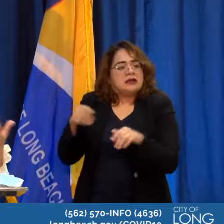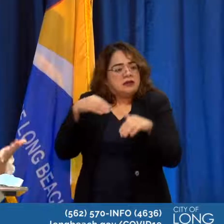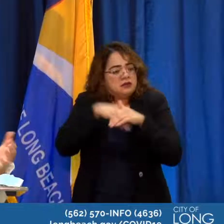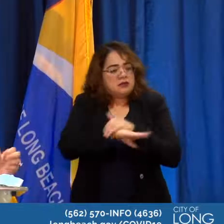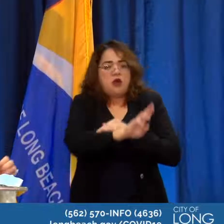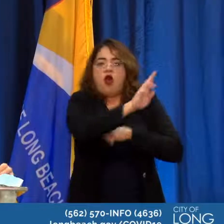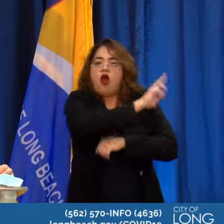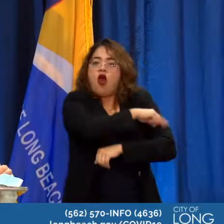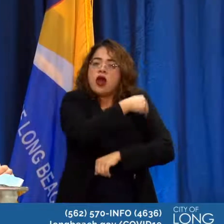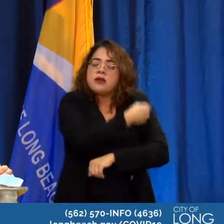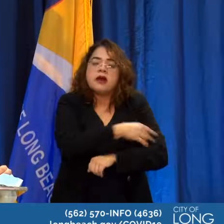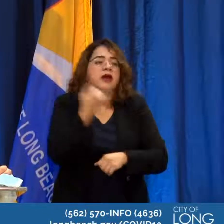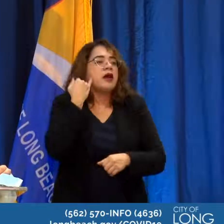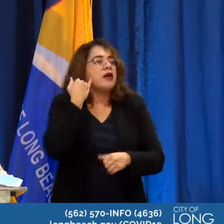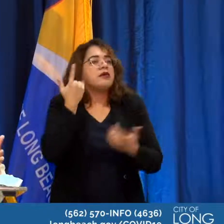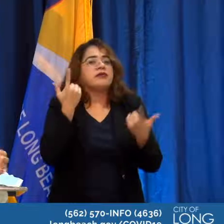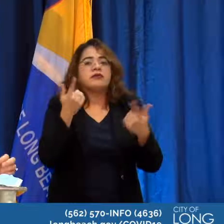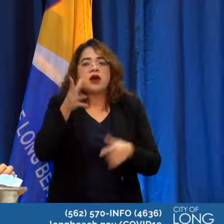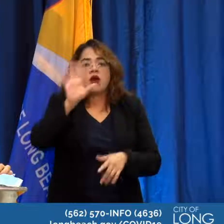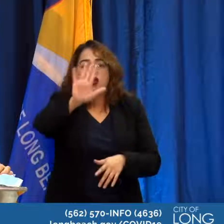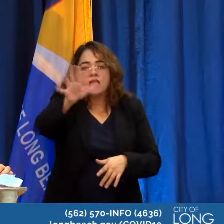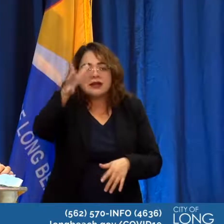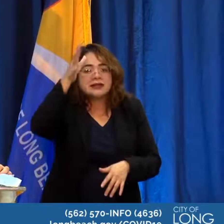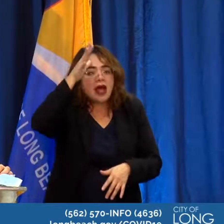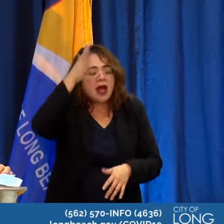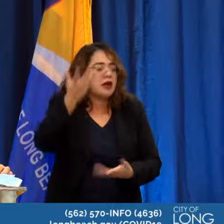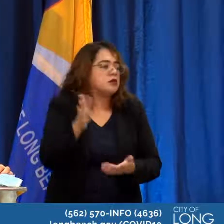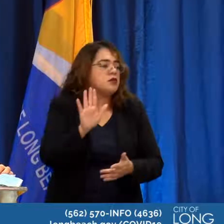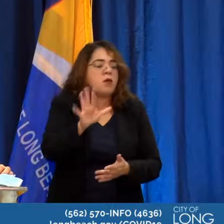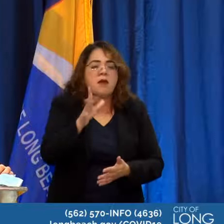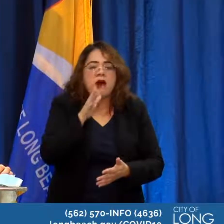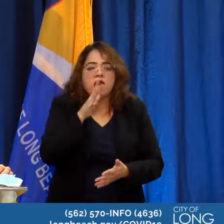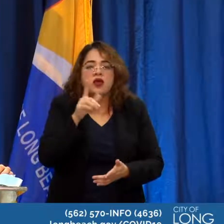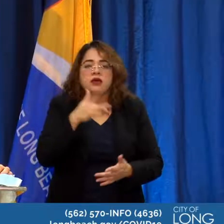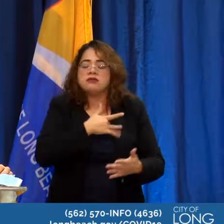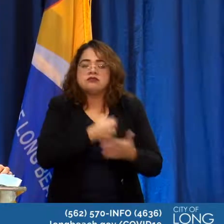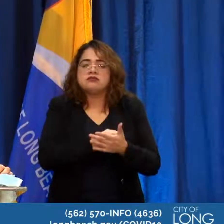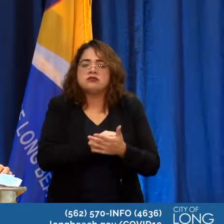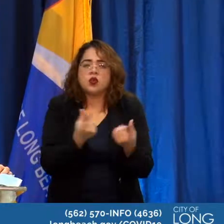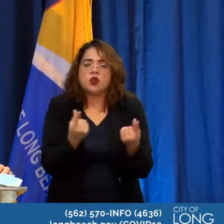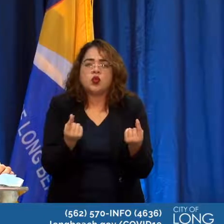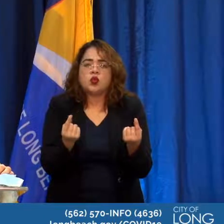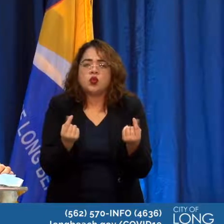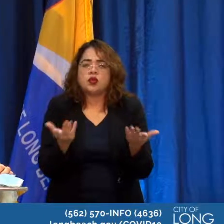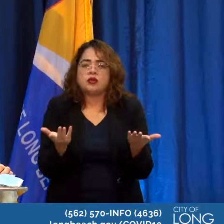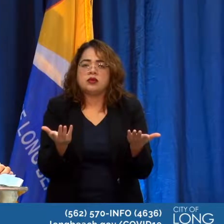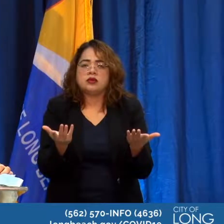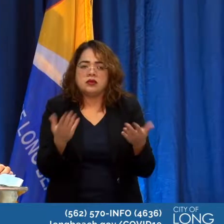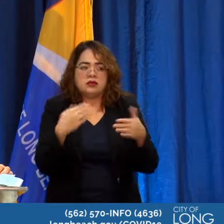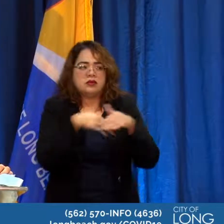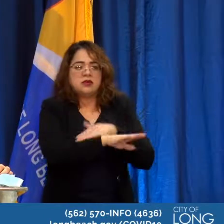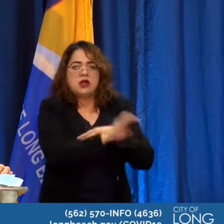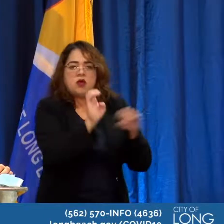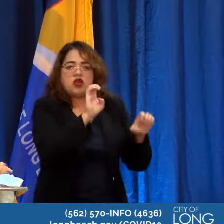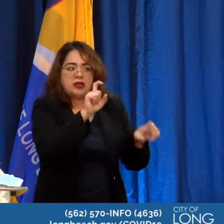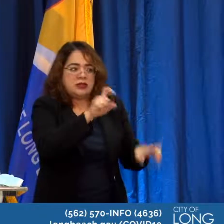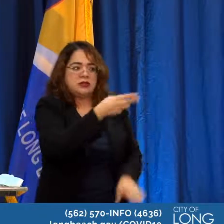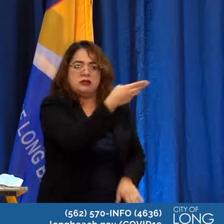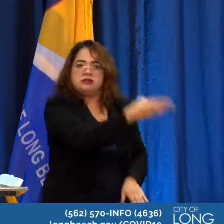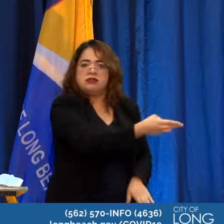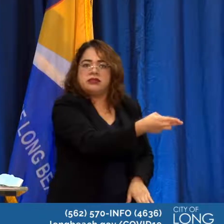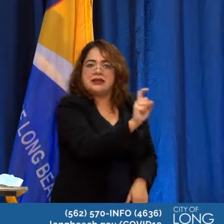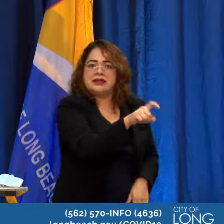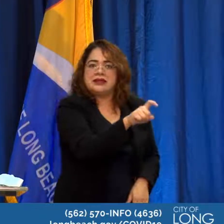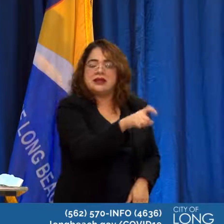Por ejemplo, si un padre o una madre tienen un infarto o si hay un accidente